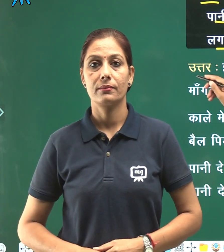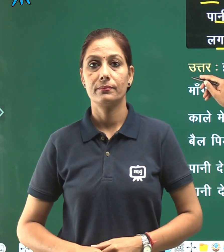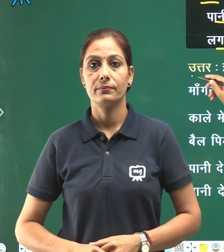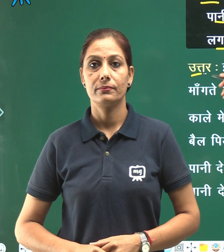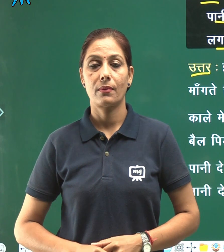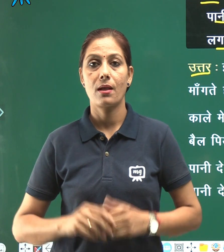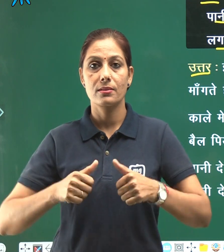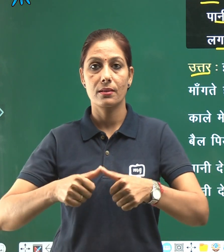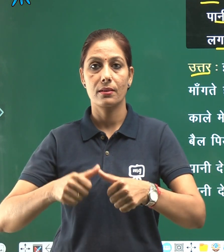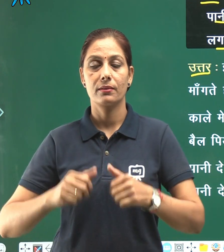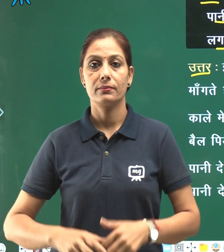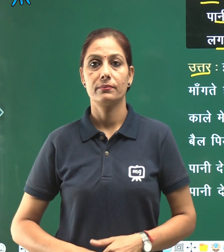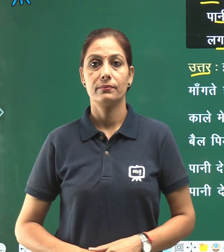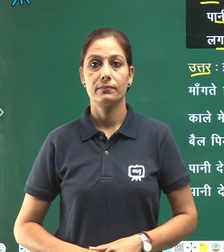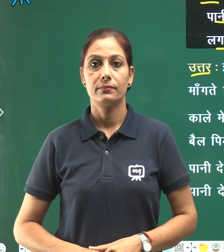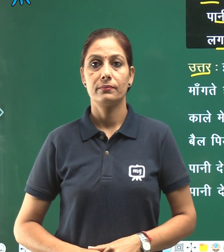उत्तर है,